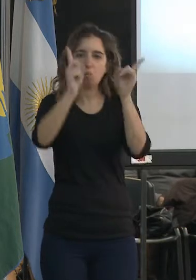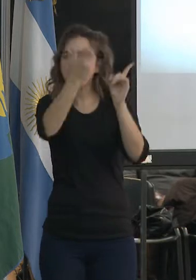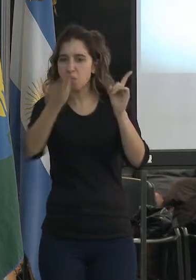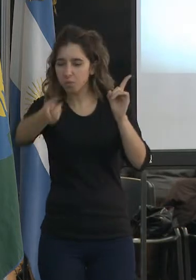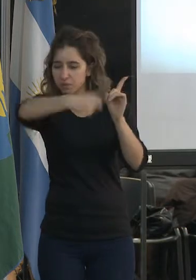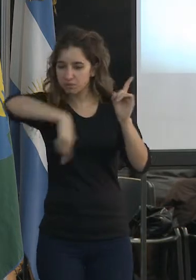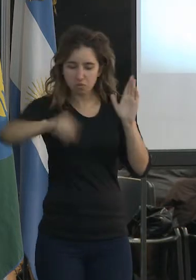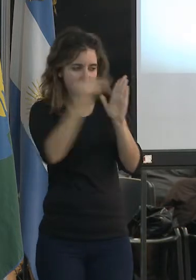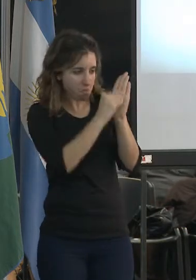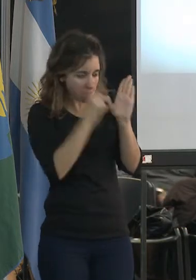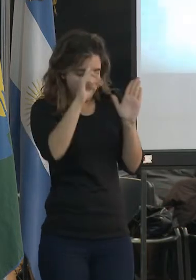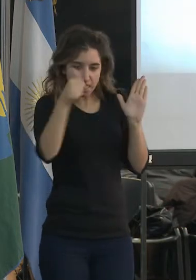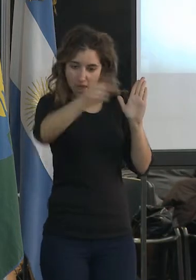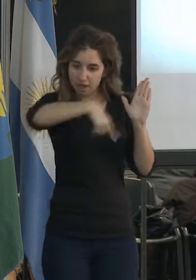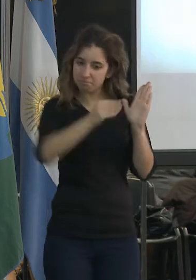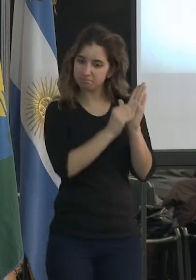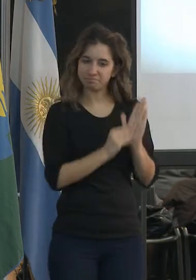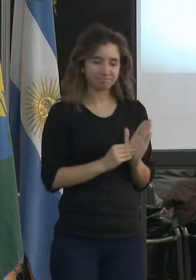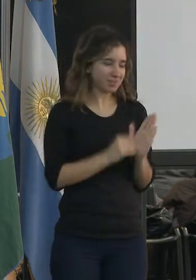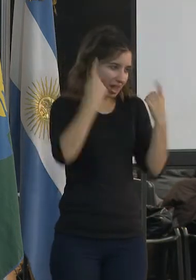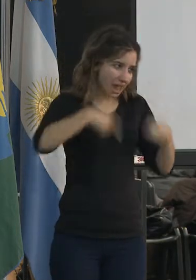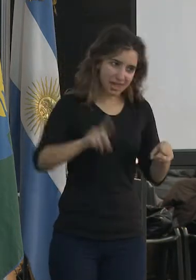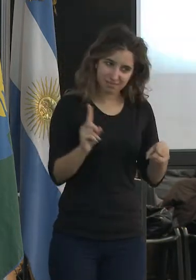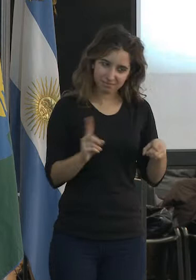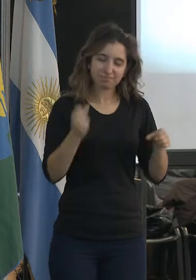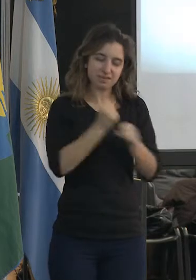de esa casa de estudios. Así que no es casualidad que estemos acá.